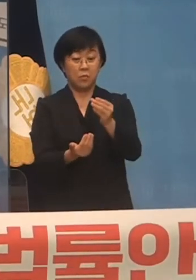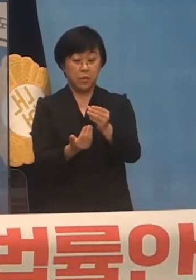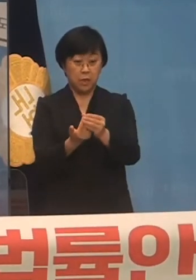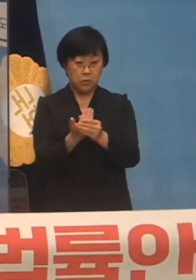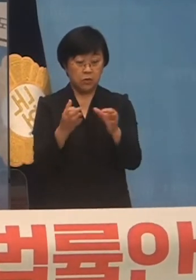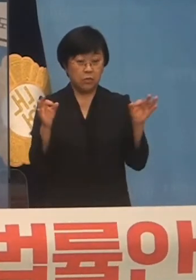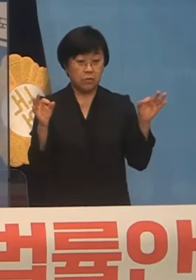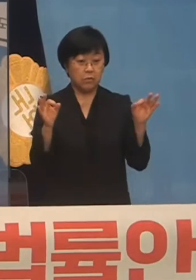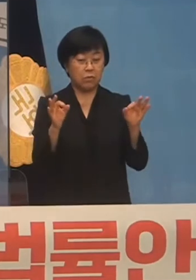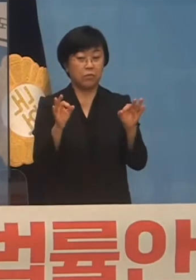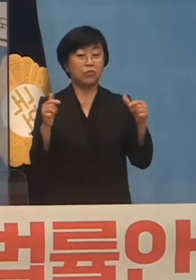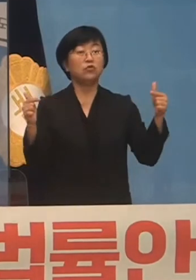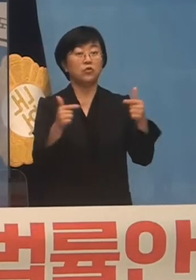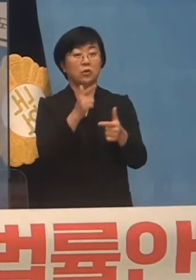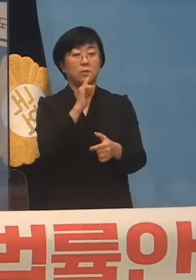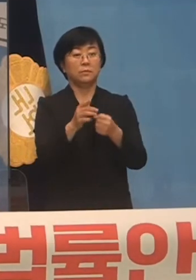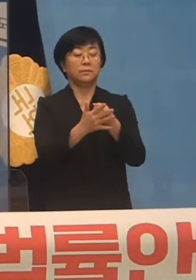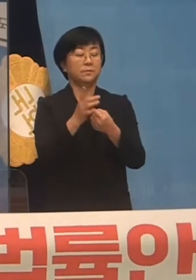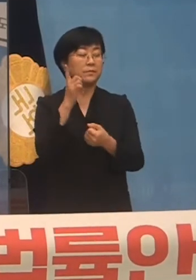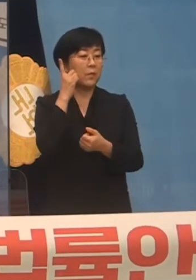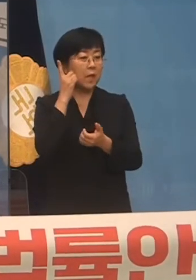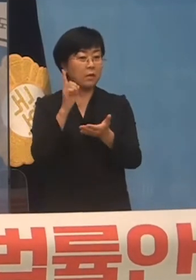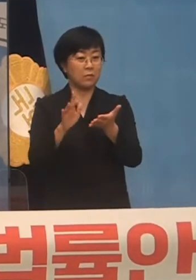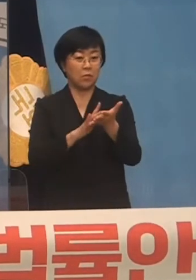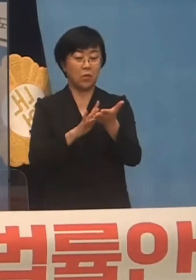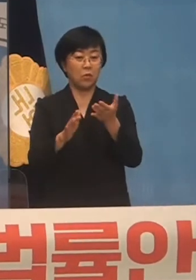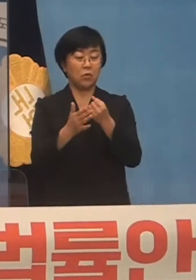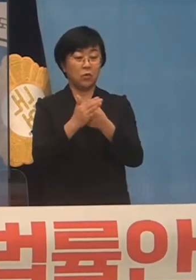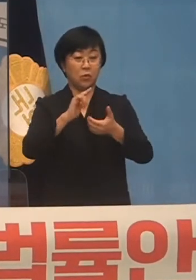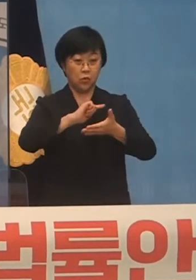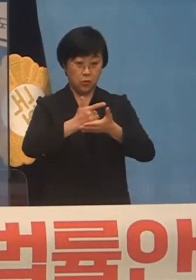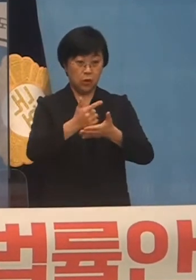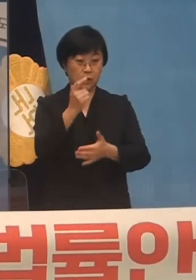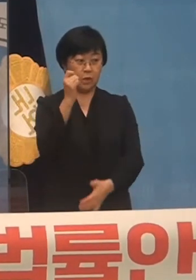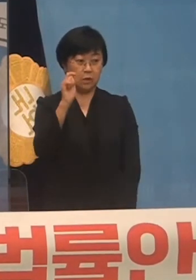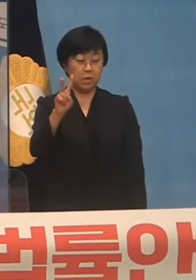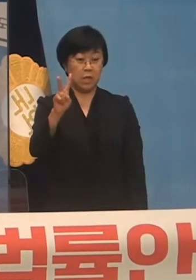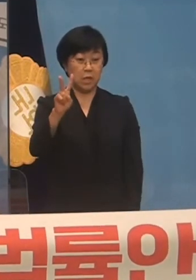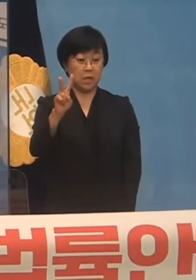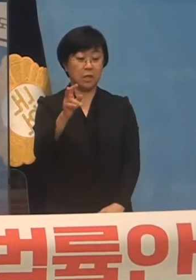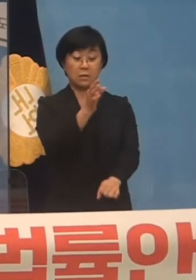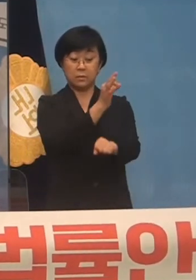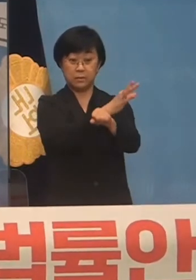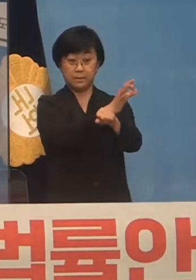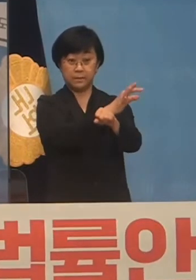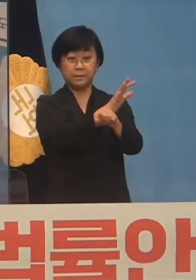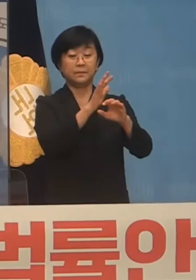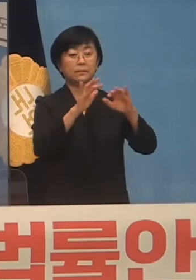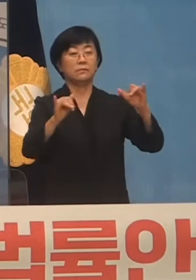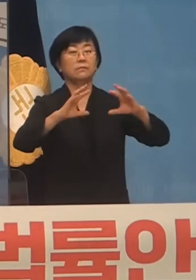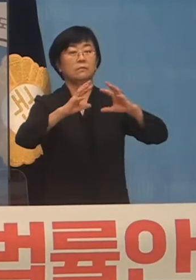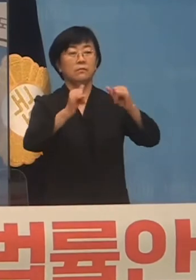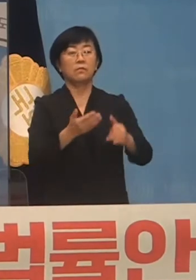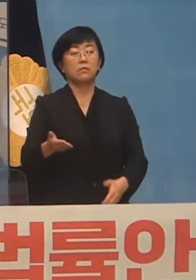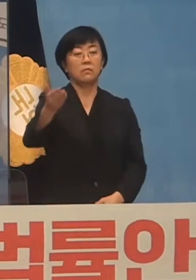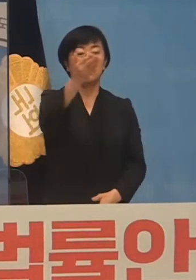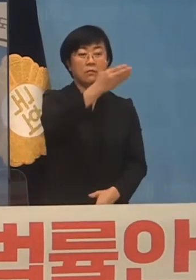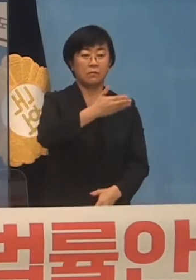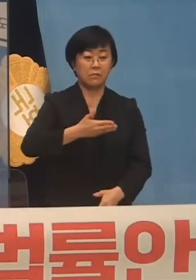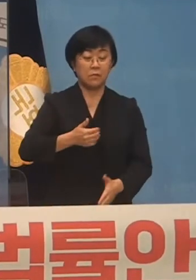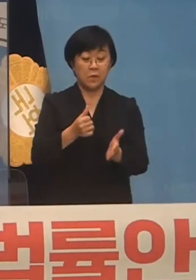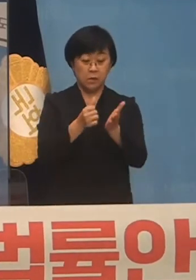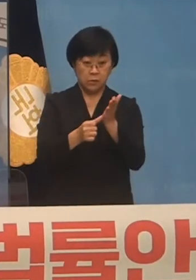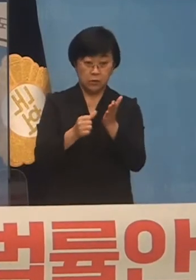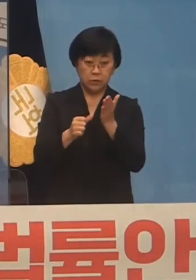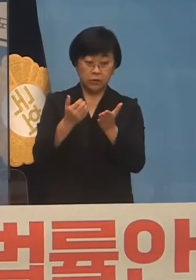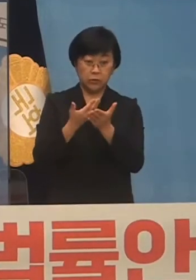내용입니다. 스마트폰, 노트북, TV 등 스마트 기기를 구입하여 사용하는 국민들께서 해당